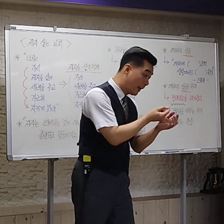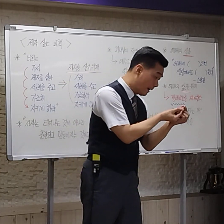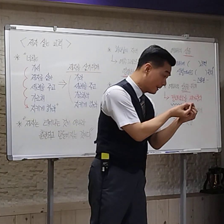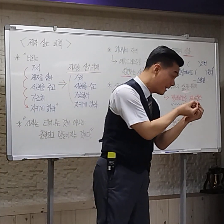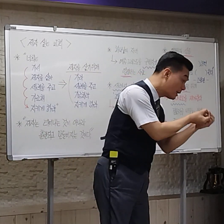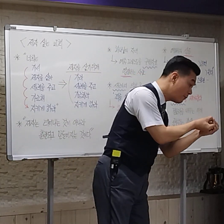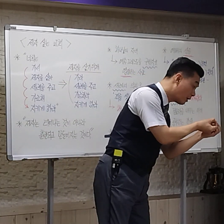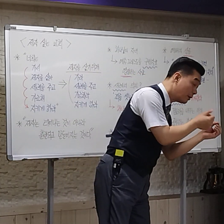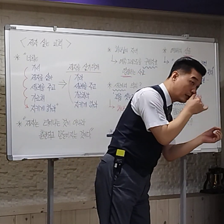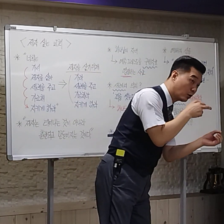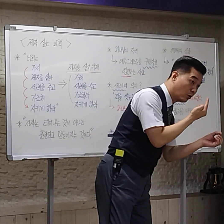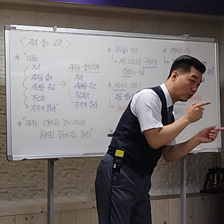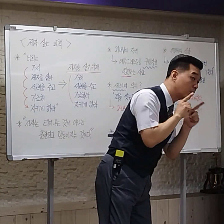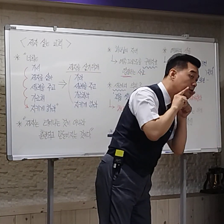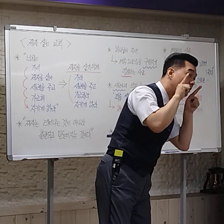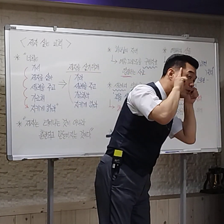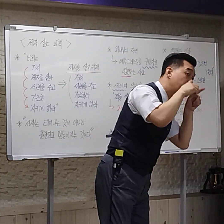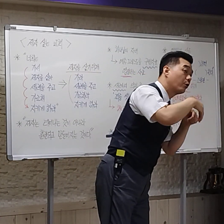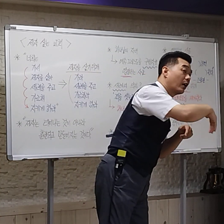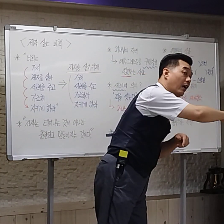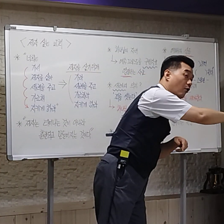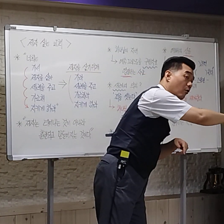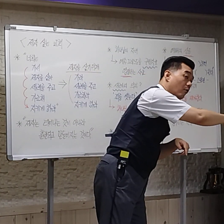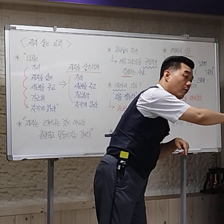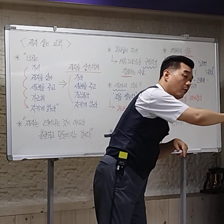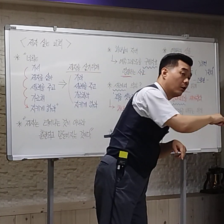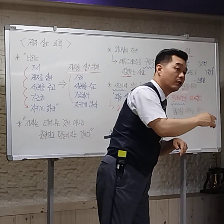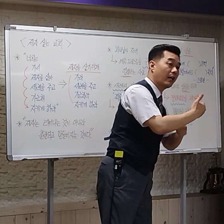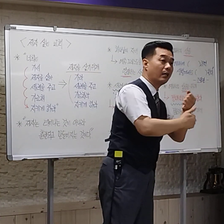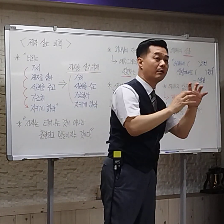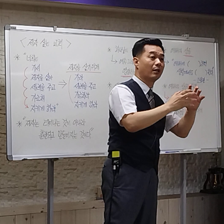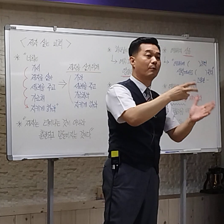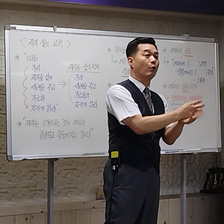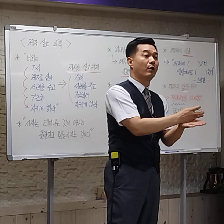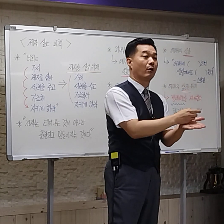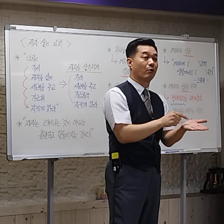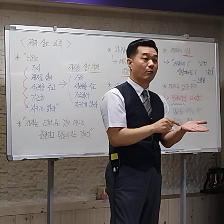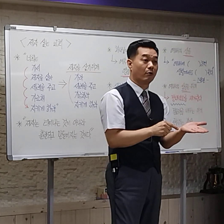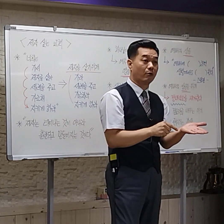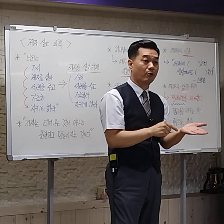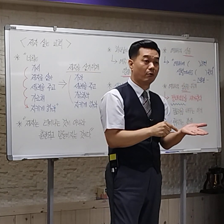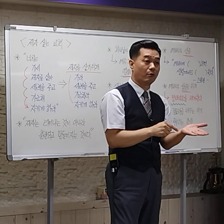죄가 티끌만큼만 있어도 지옥에 가요. 그게 하나님 나라 법이에요.